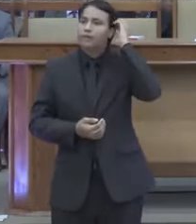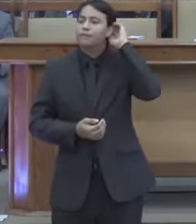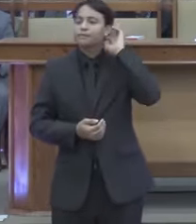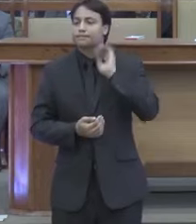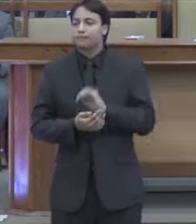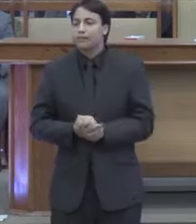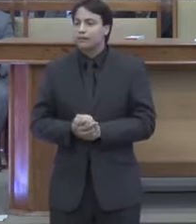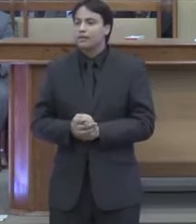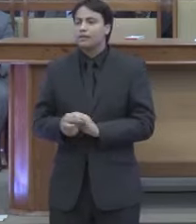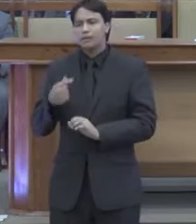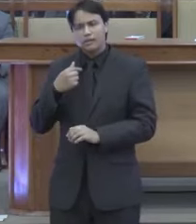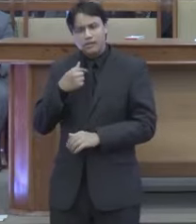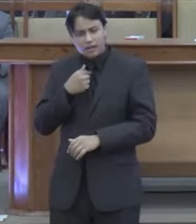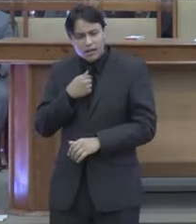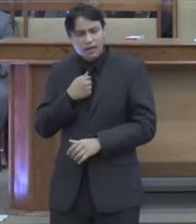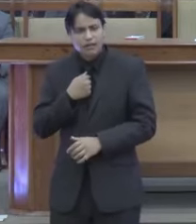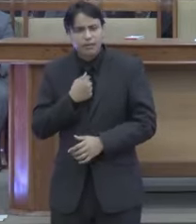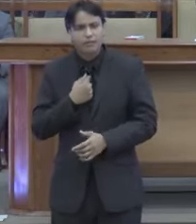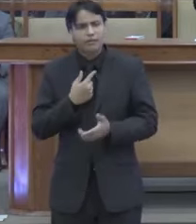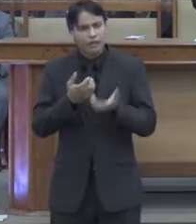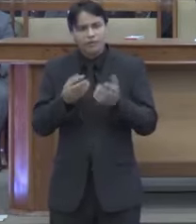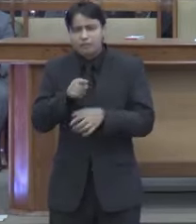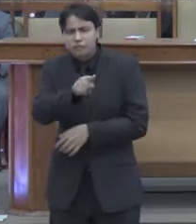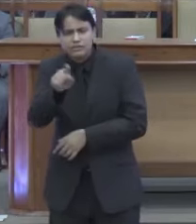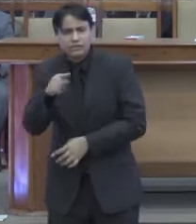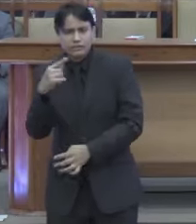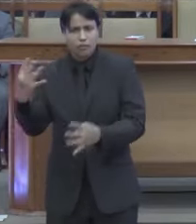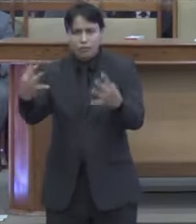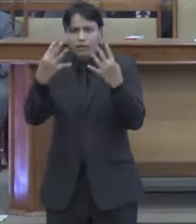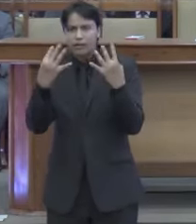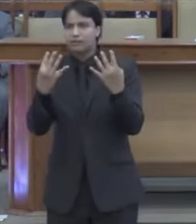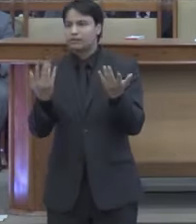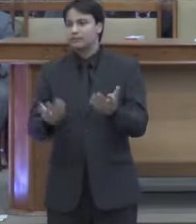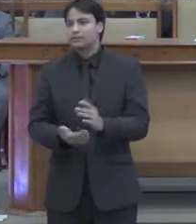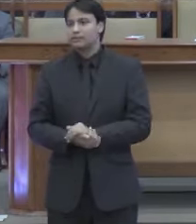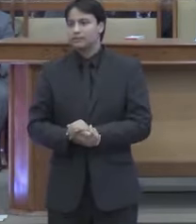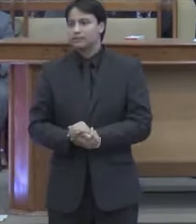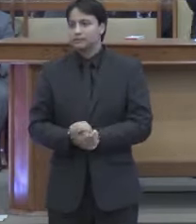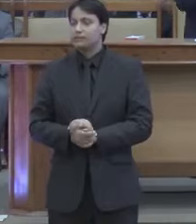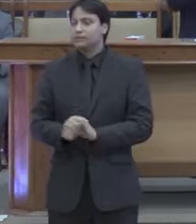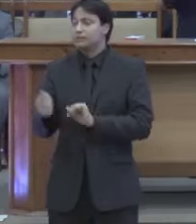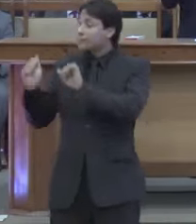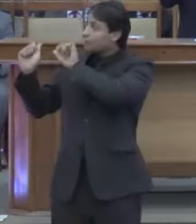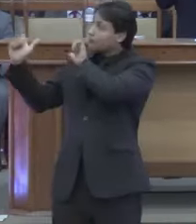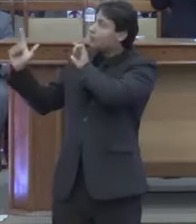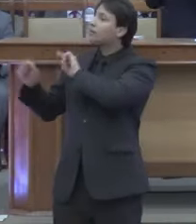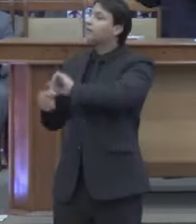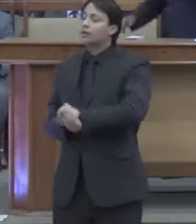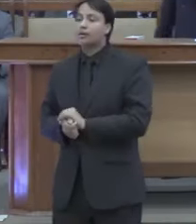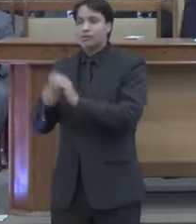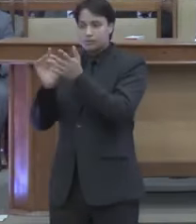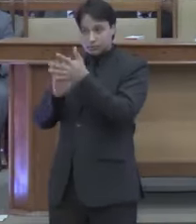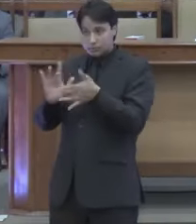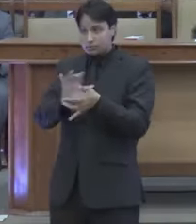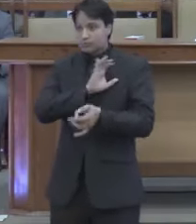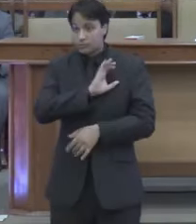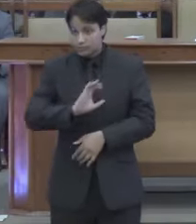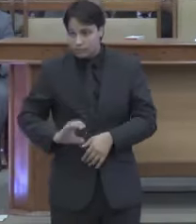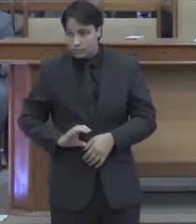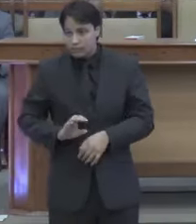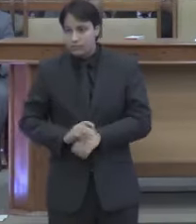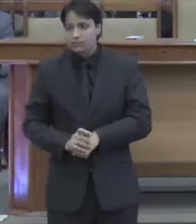Eu quero que os senhores e as senhoras entendam isso aqui hoje. Coloca bem aí na tela, Jesus Cristo,